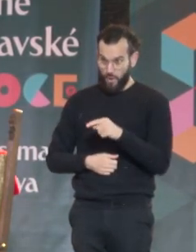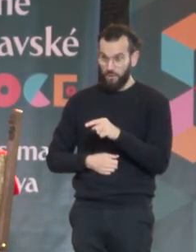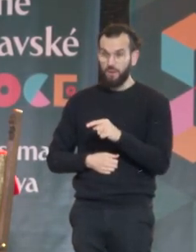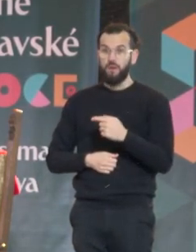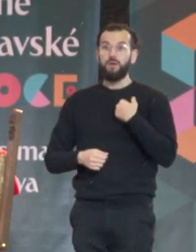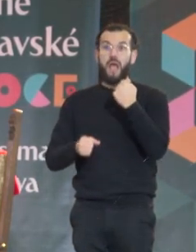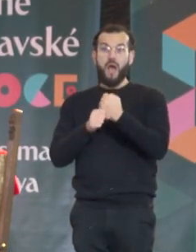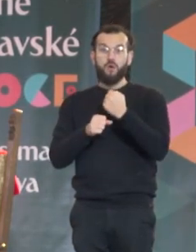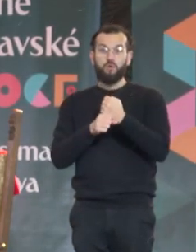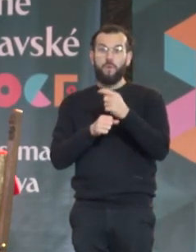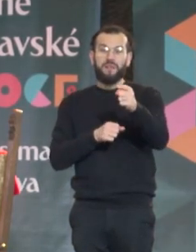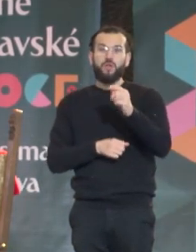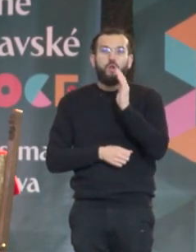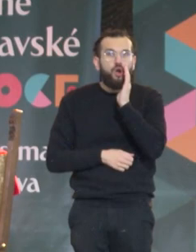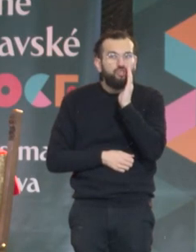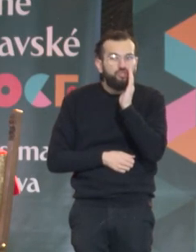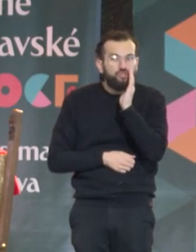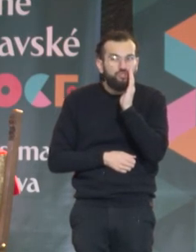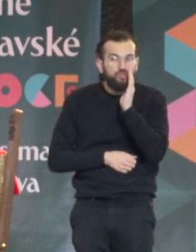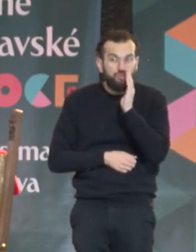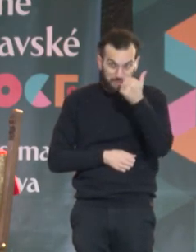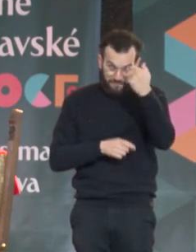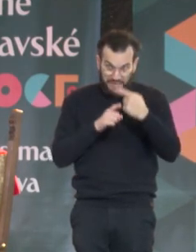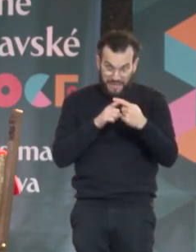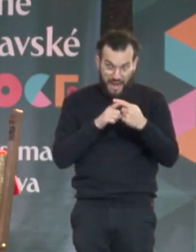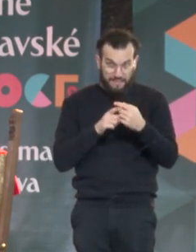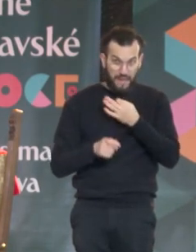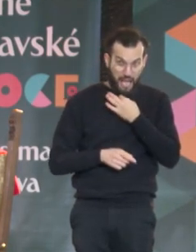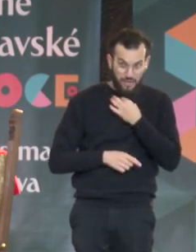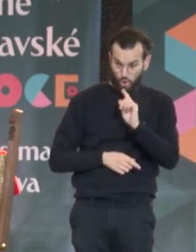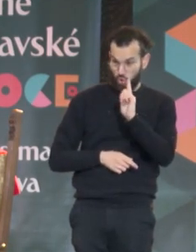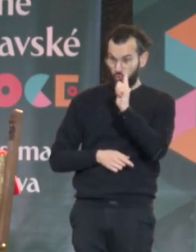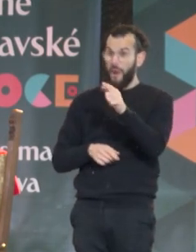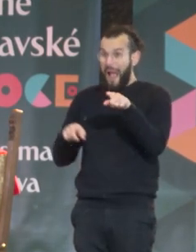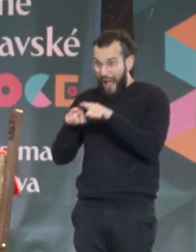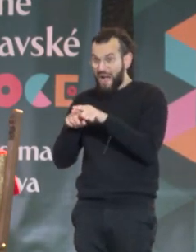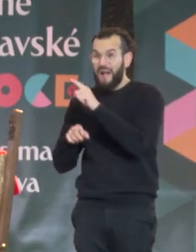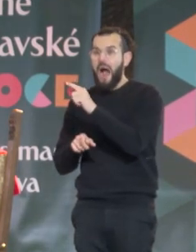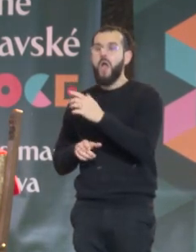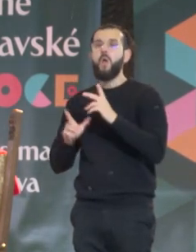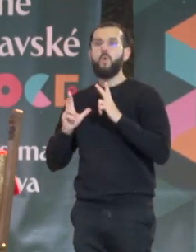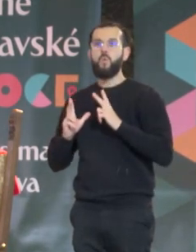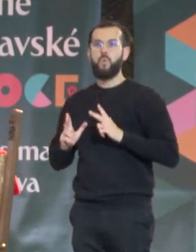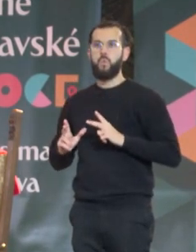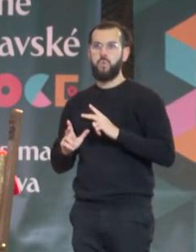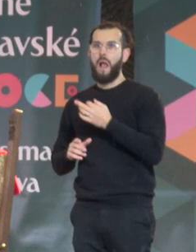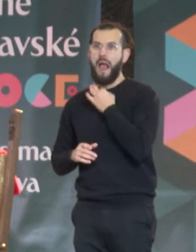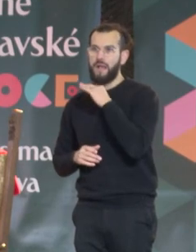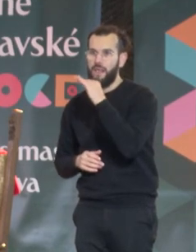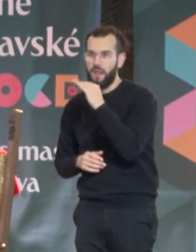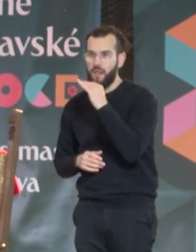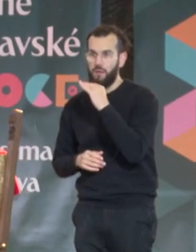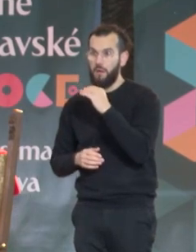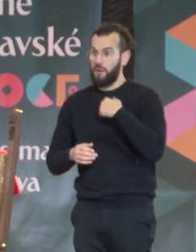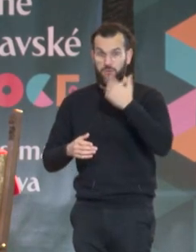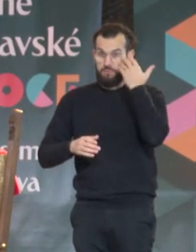som to rozprával ako šepot a raz som to rozprával takým pokojným hlasom a nevedel som stále, či je to dobrá postava, teda či je